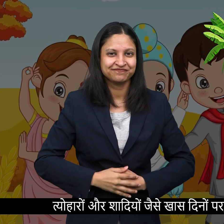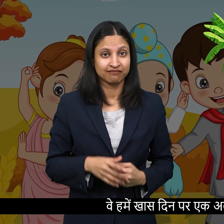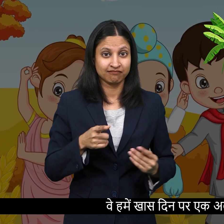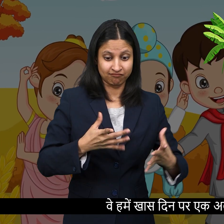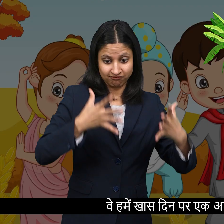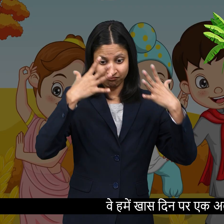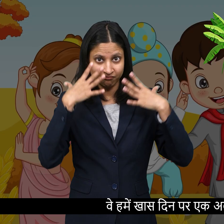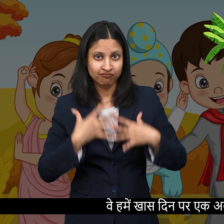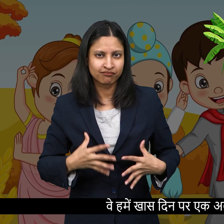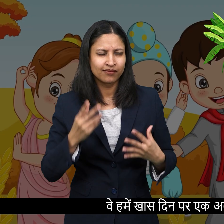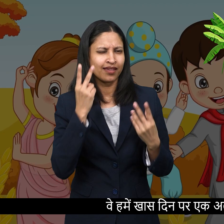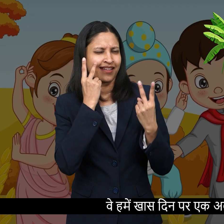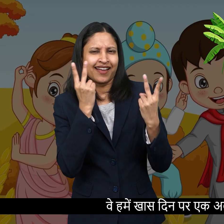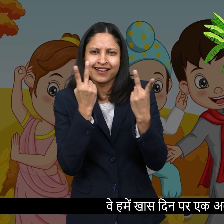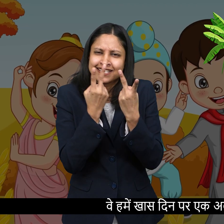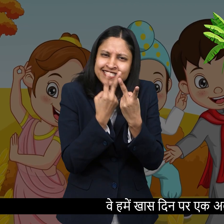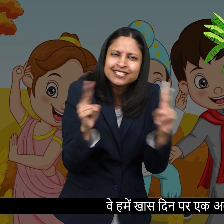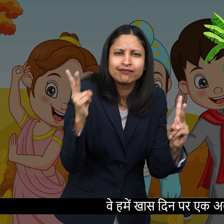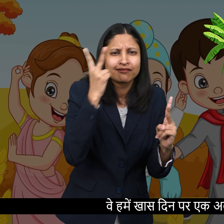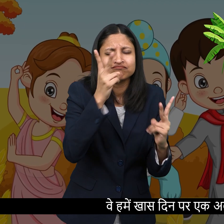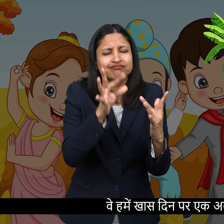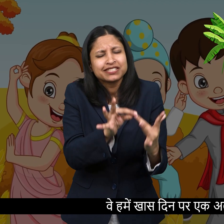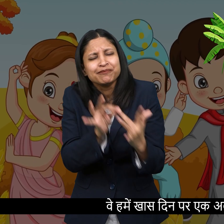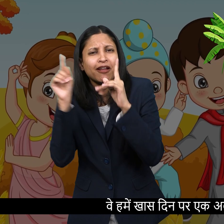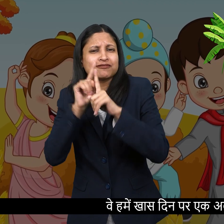वे हमें खास दिन पर एक अलग और विशेष रूप देते हैं।